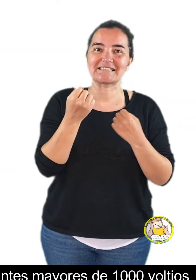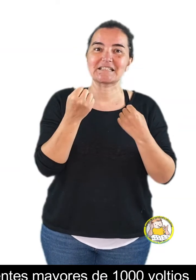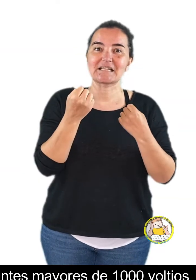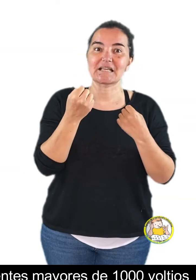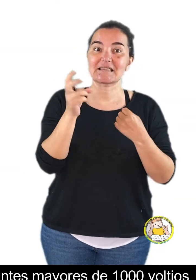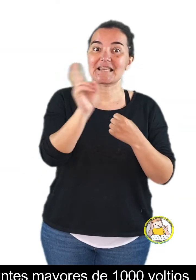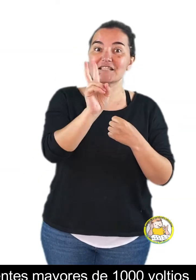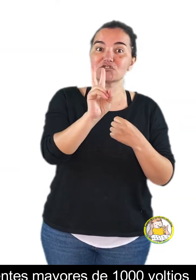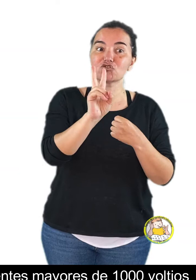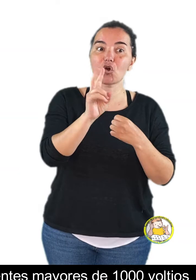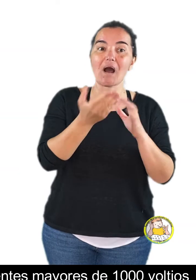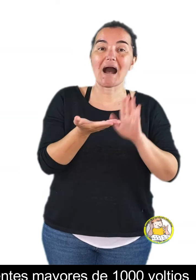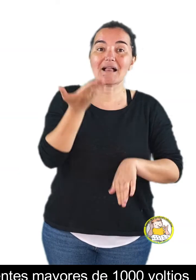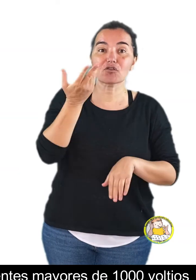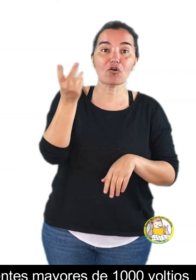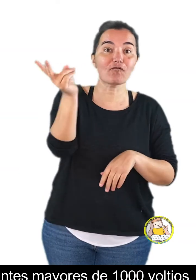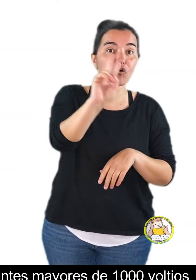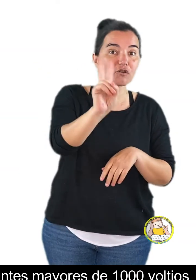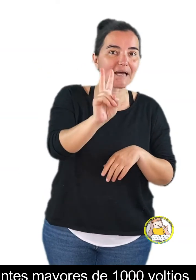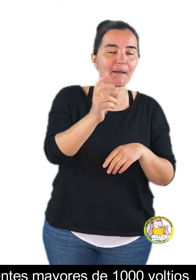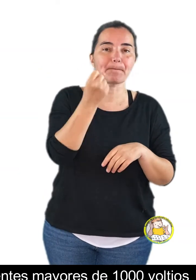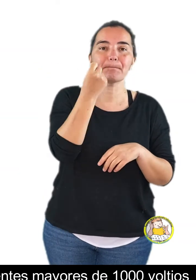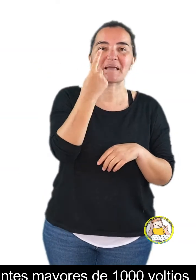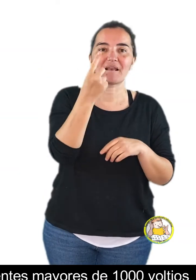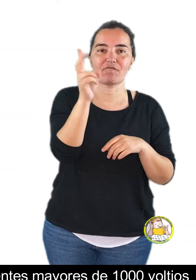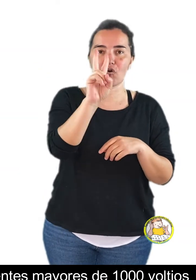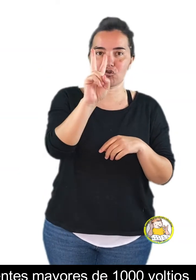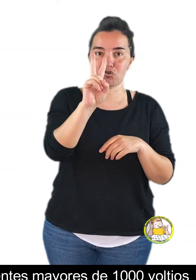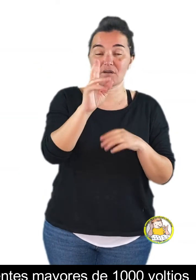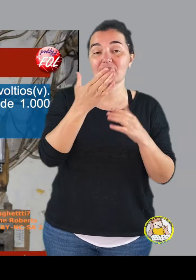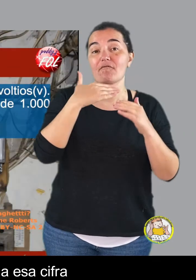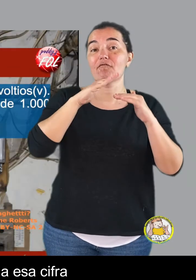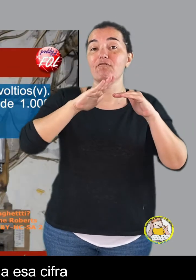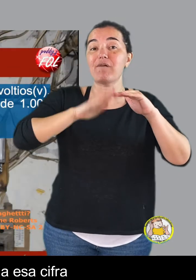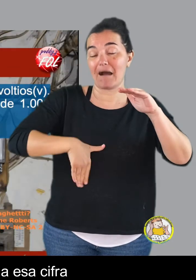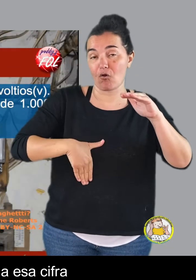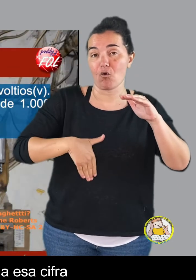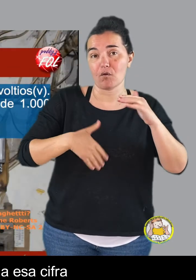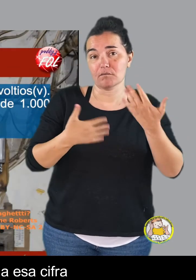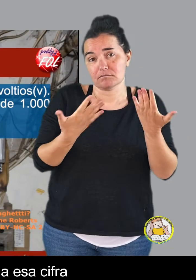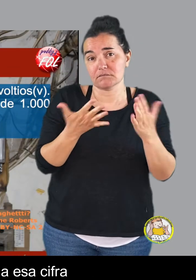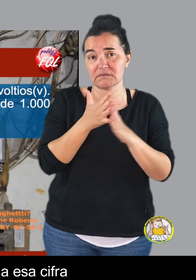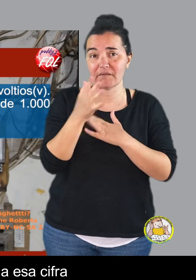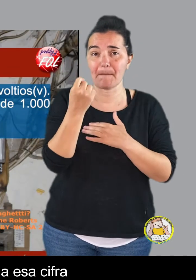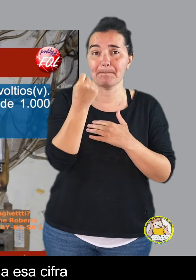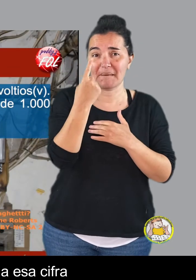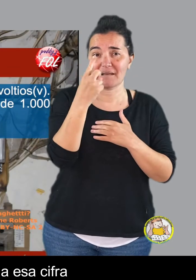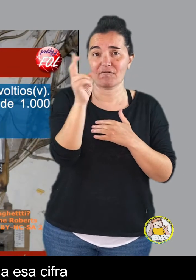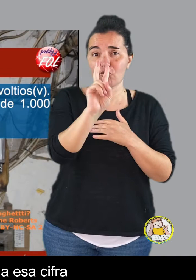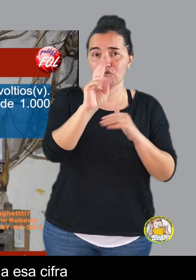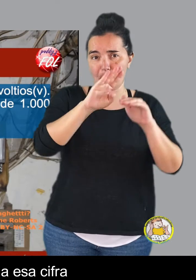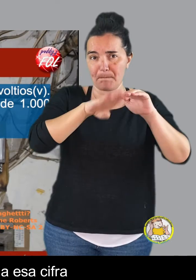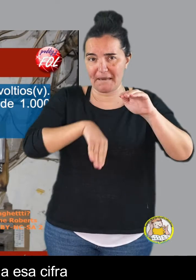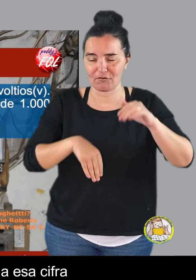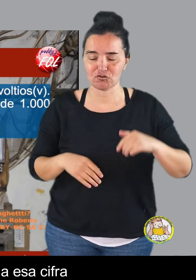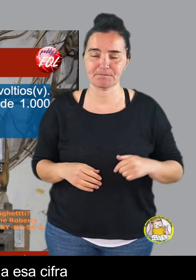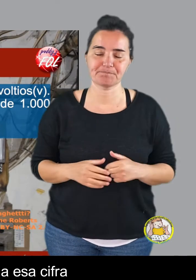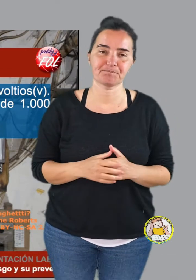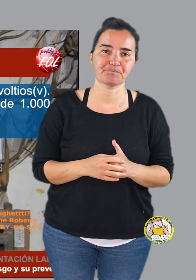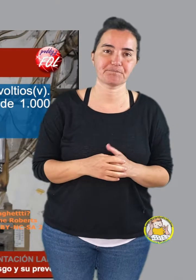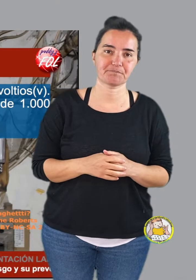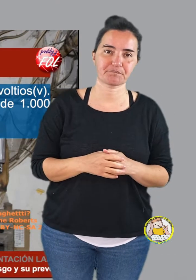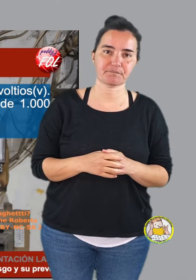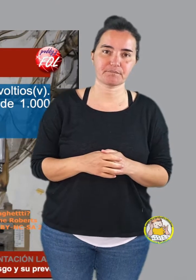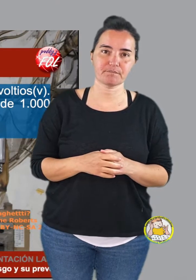consideran tensiones de alto voltaje las corrientes mayores a 1000 voltios y de bajo voltaje las inferiores a esa